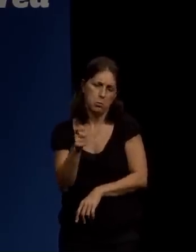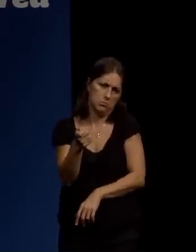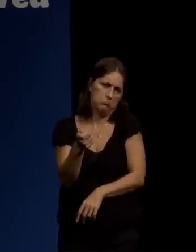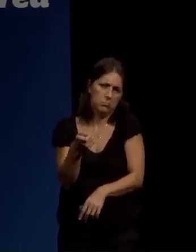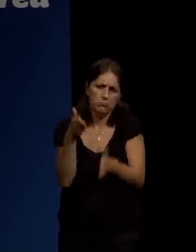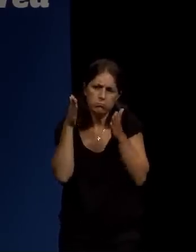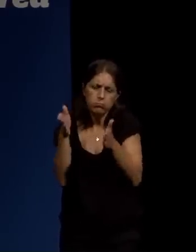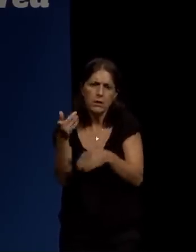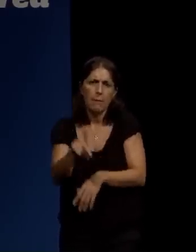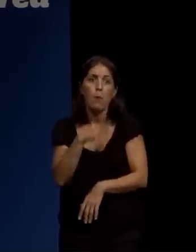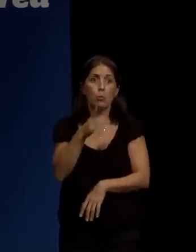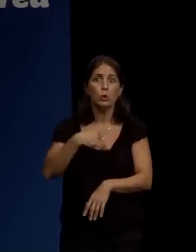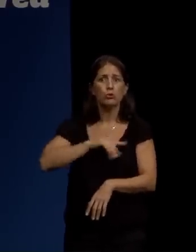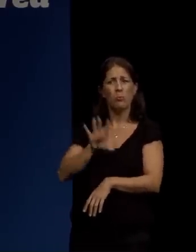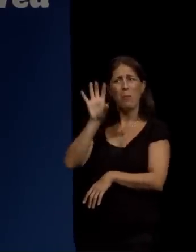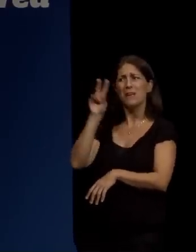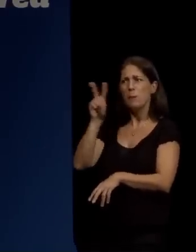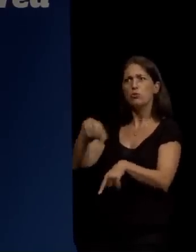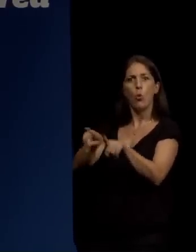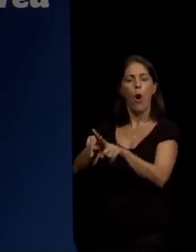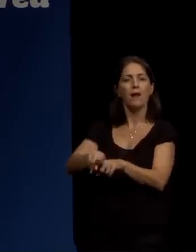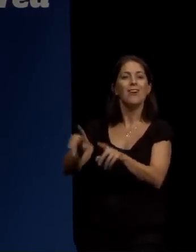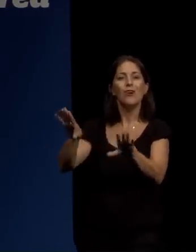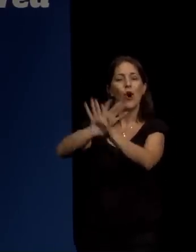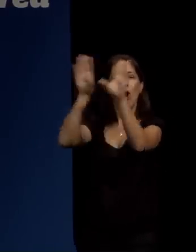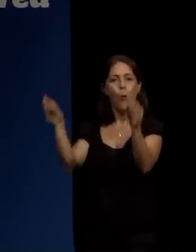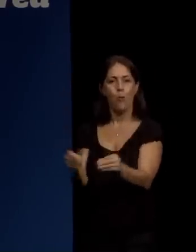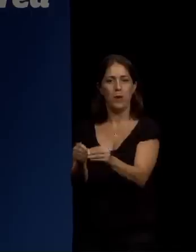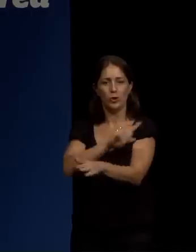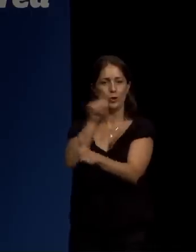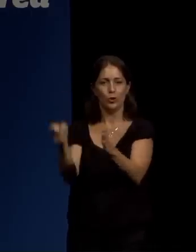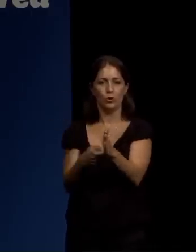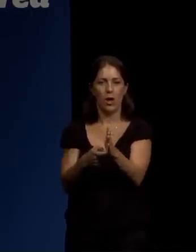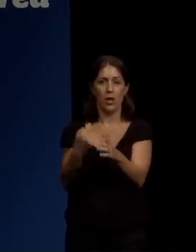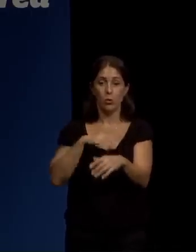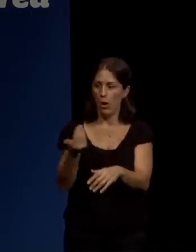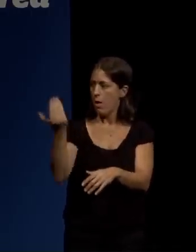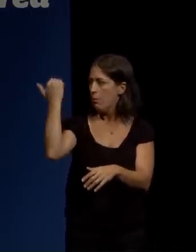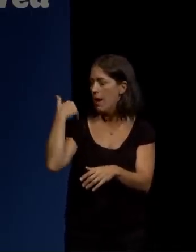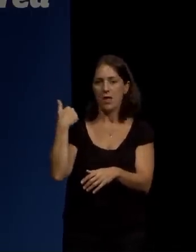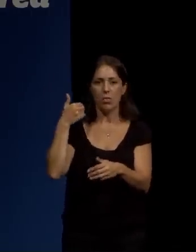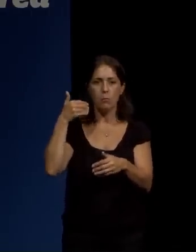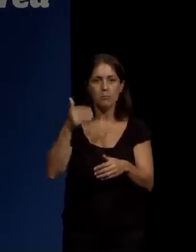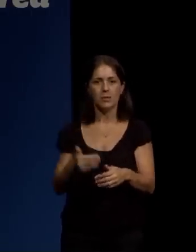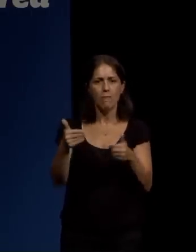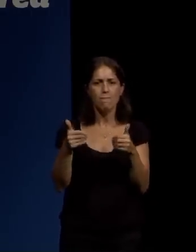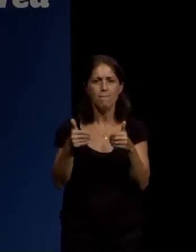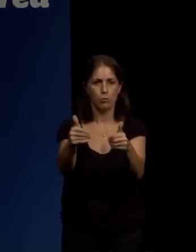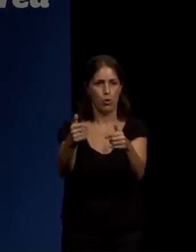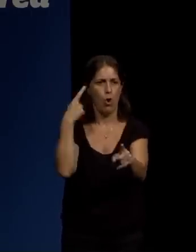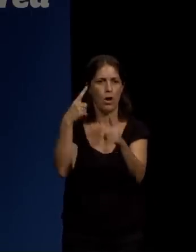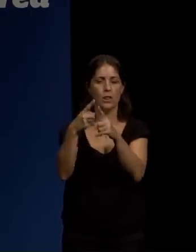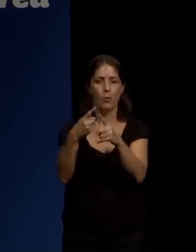é a totalidade, é o conxunto da cidadanía. Para nós o país é o pasado, é o presente, pero sobre todo o futuro, é a vontade de